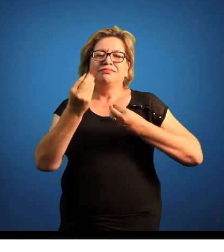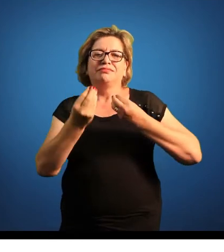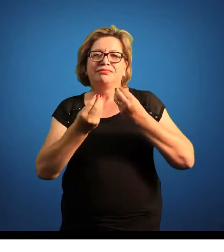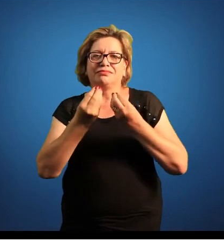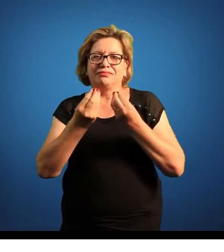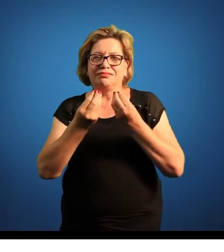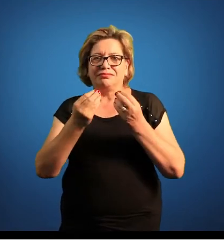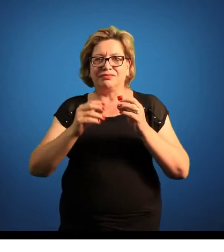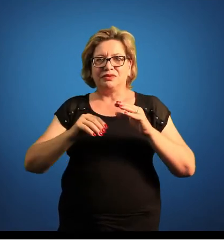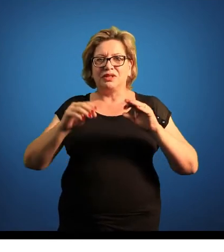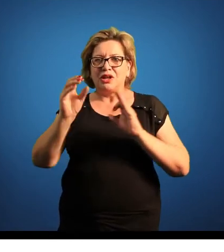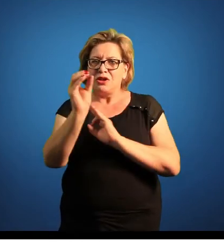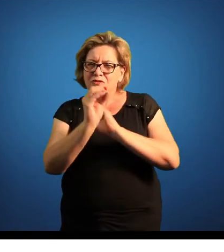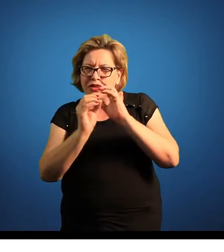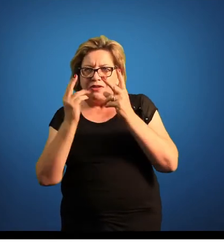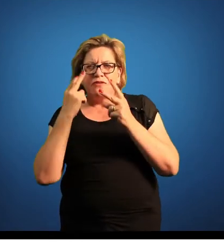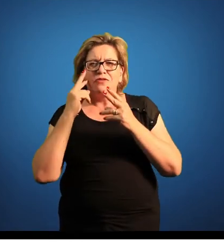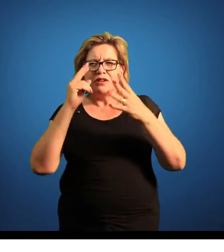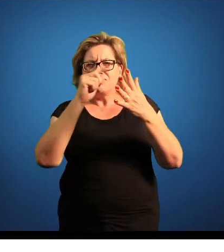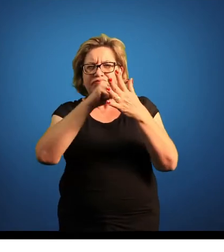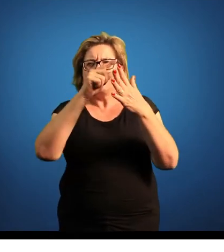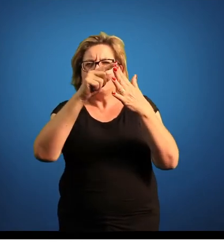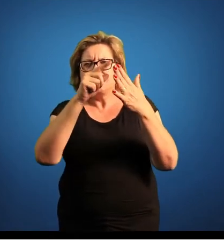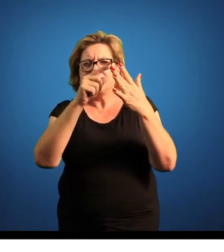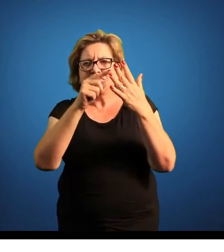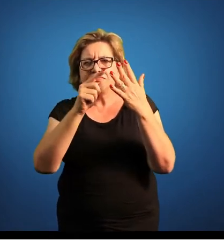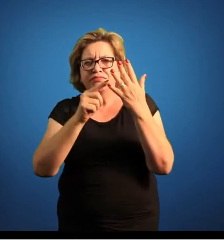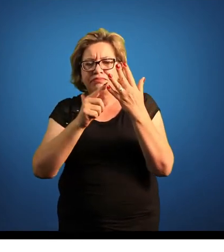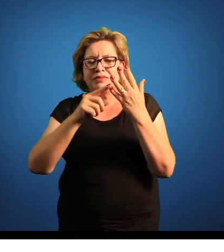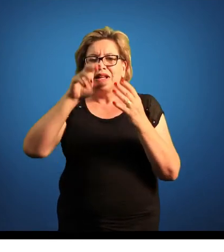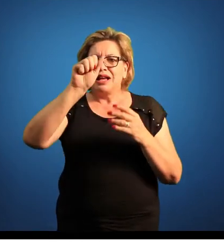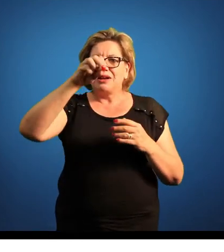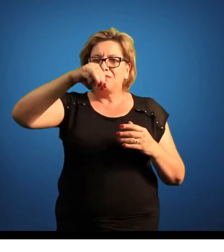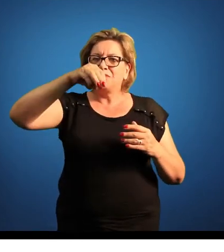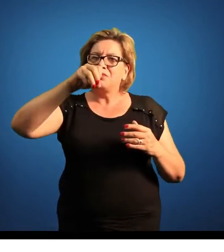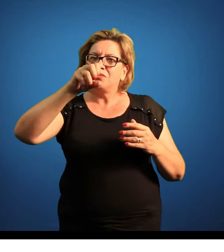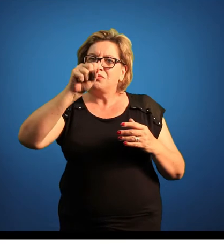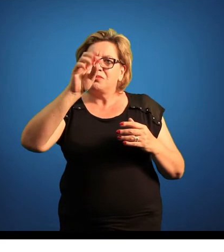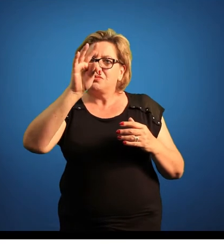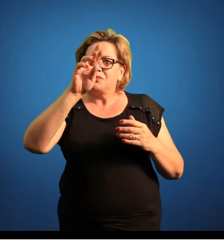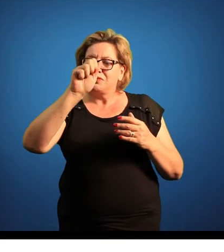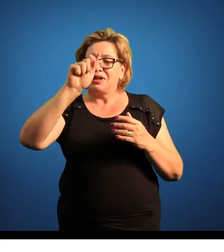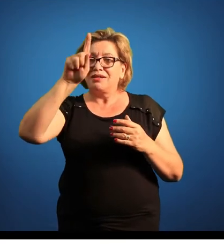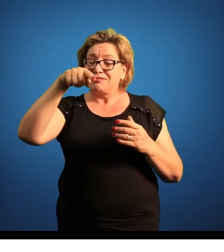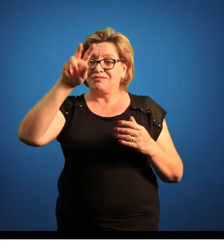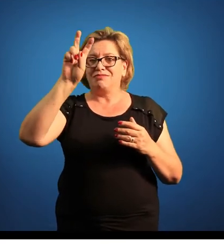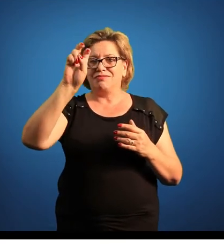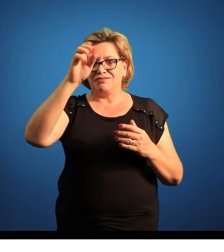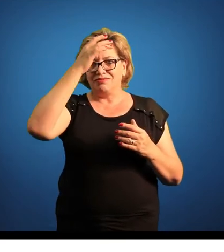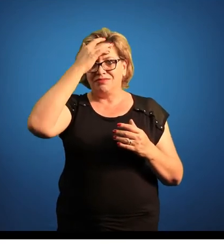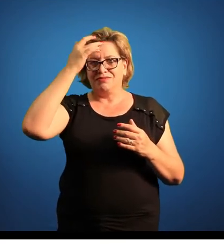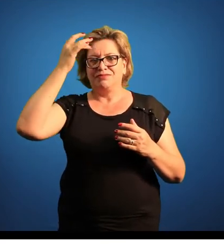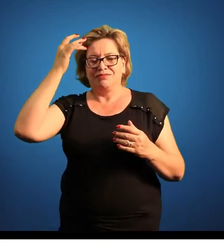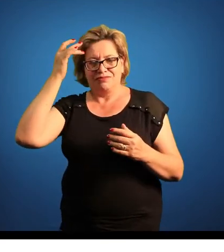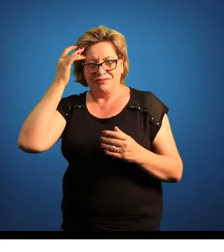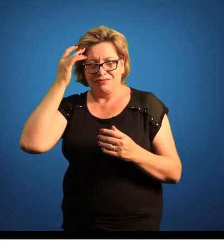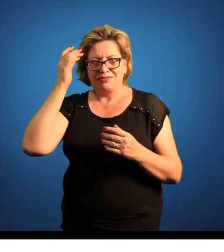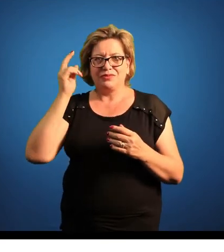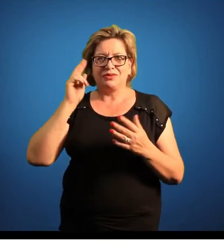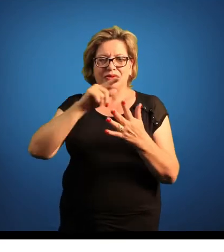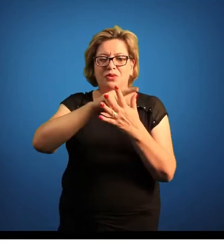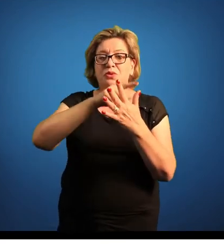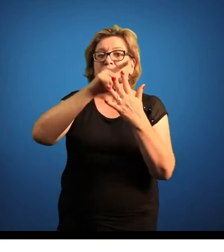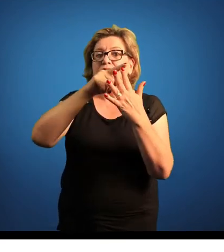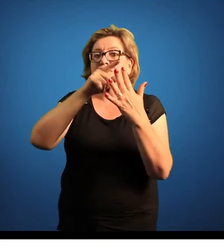Então, no nosso conjunto, né, ou na nossa amostra, como quiserem chamar, são cinco elementos, onde